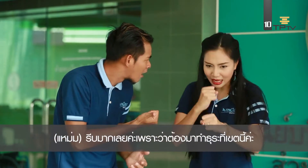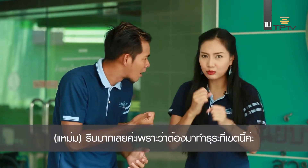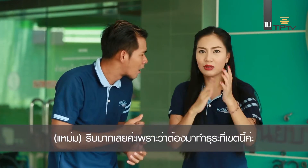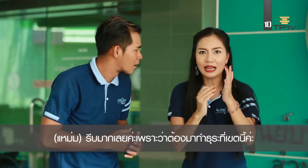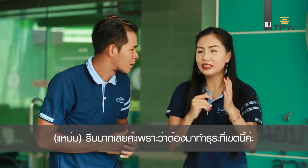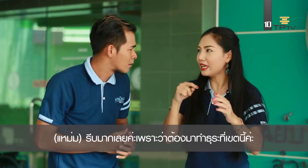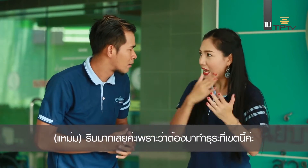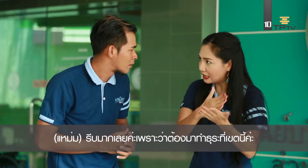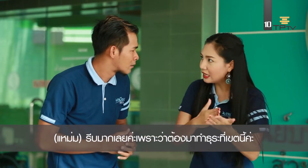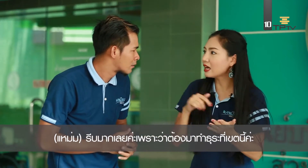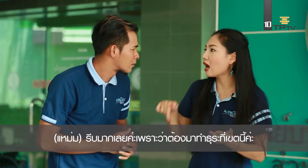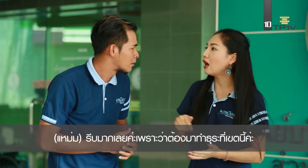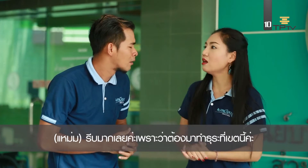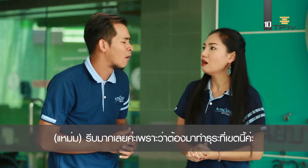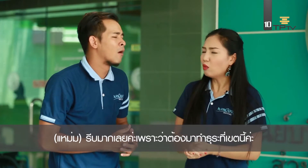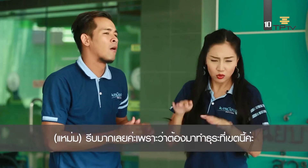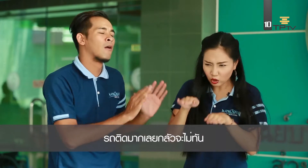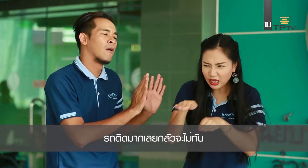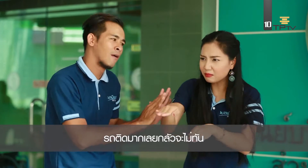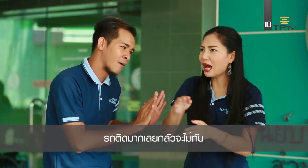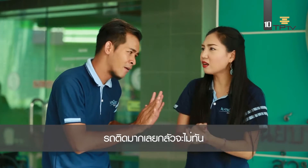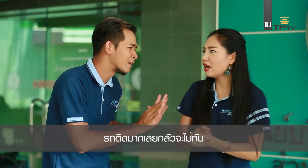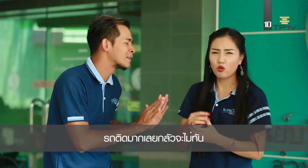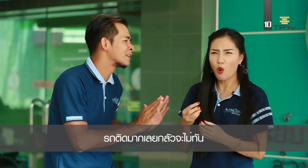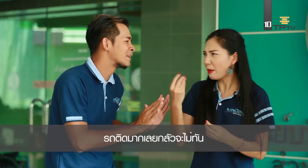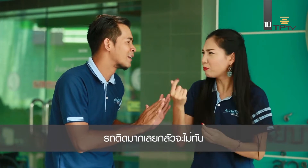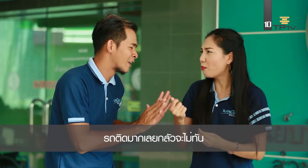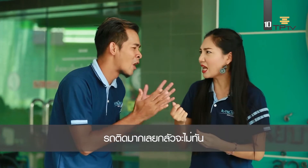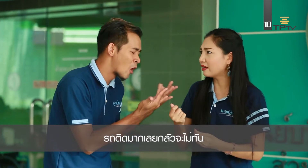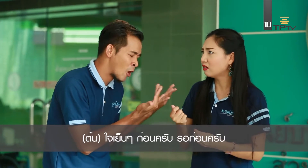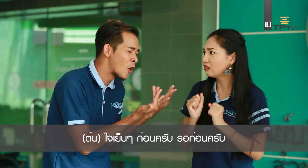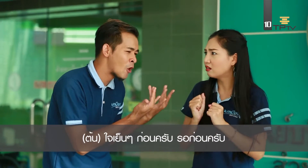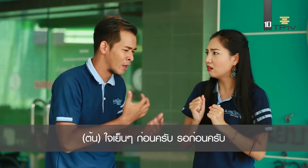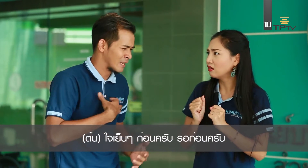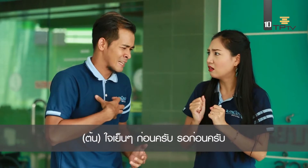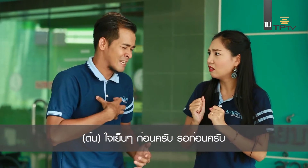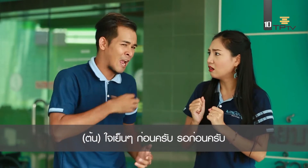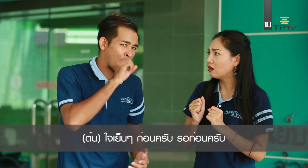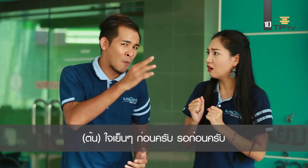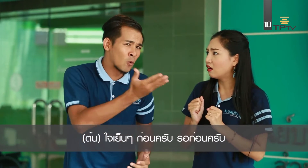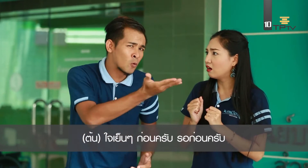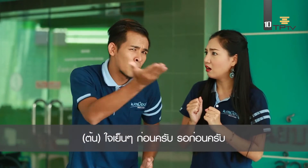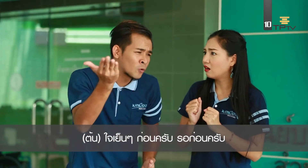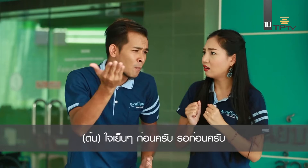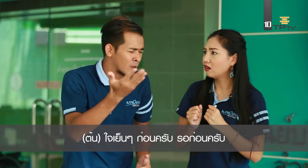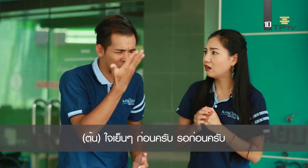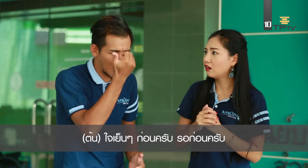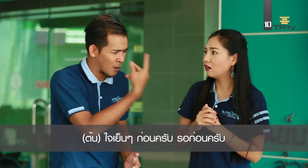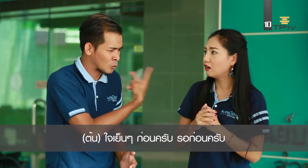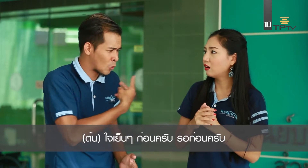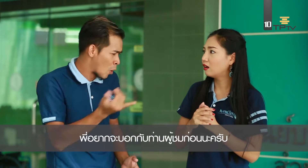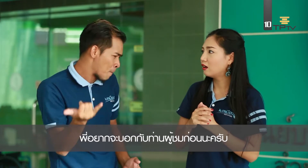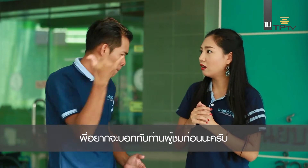าต้องมาทำธุระที่เขตนี้นะคะหูรถติดมากเลยอ่ะกลัวแบบกลัวไม่ทัน ใจเย็นๆก่อนครับรอก่อน